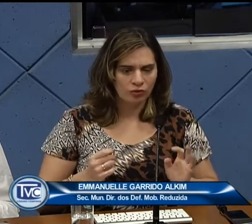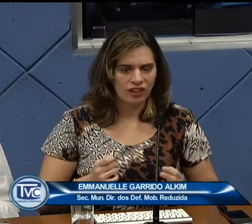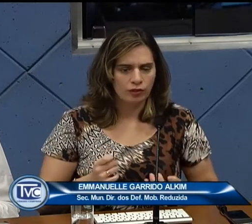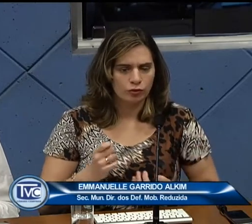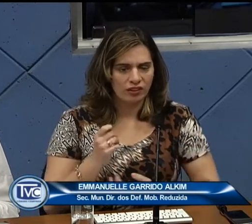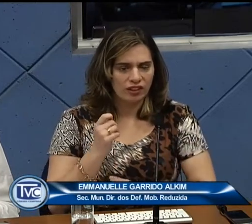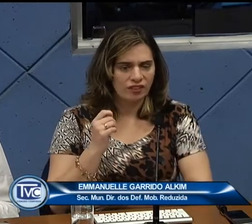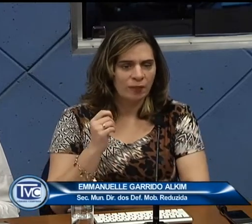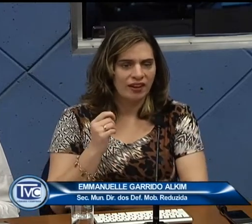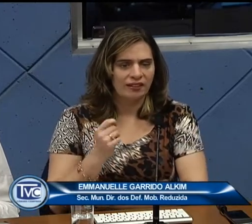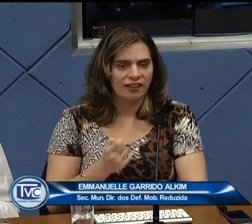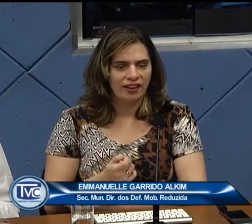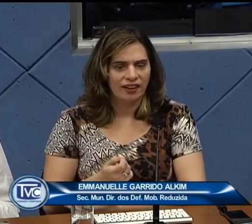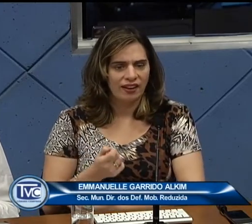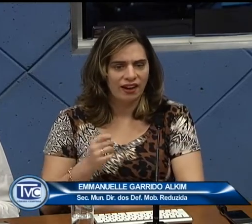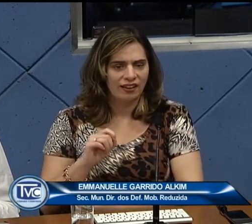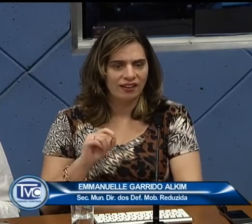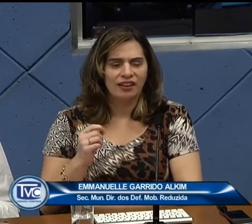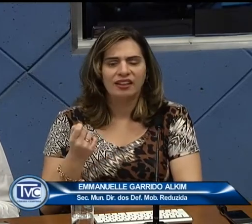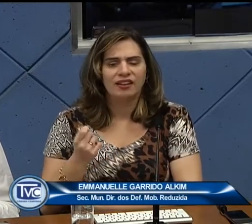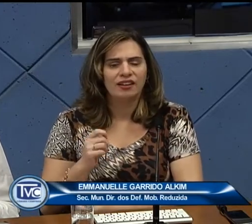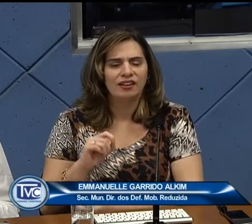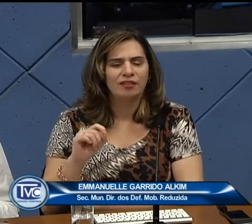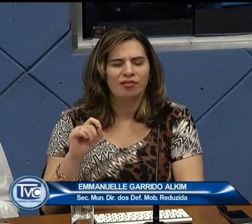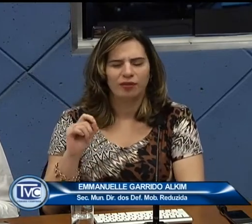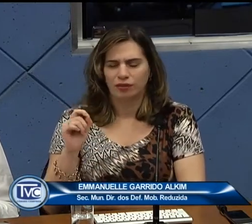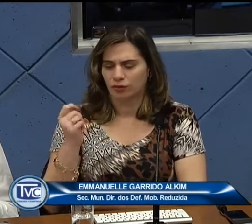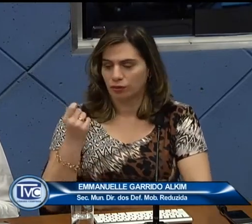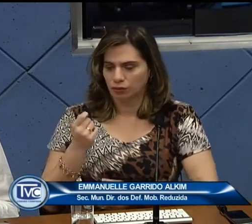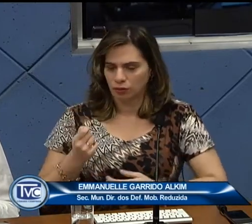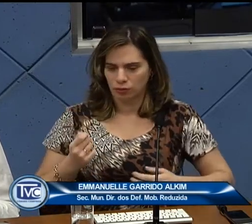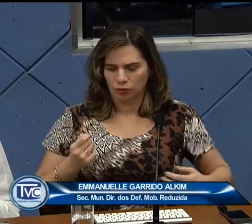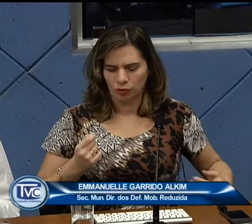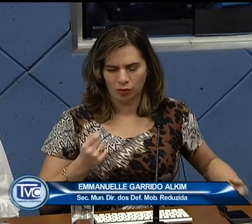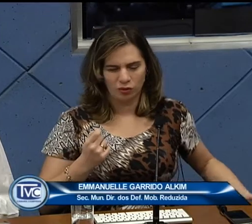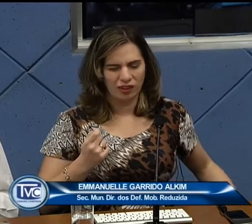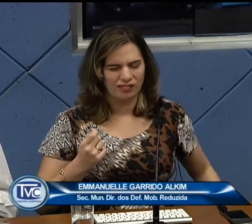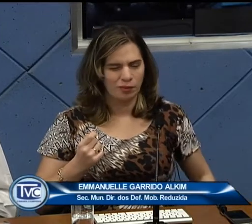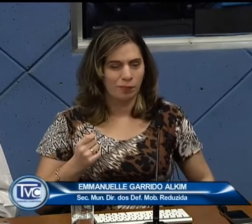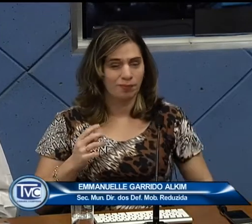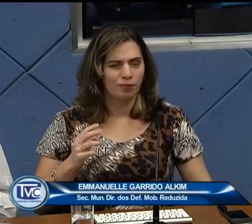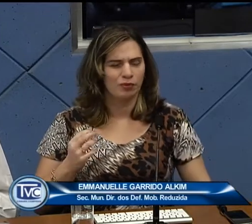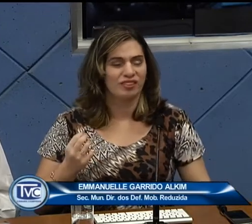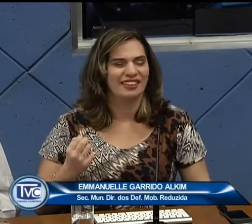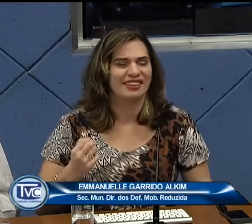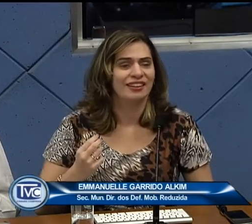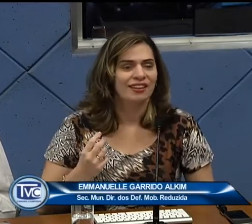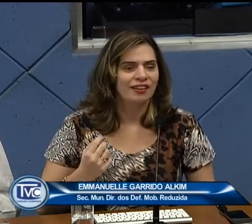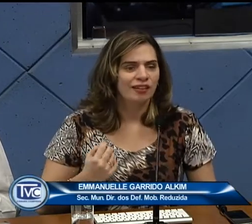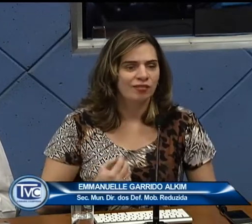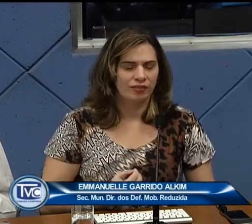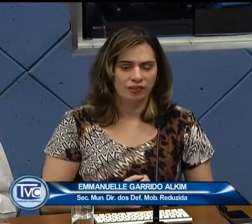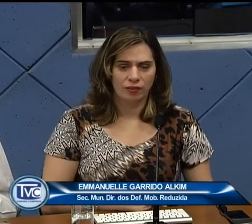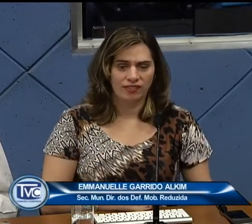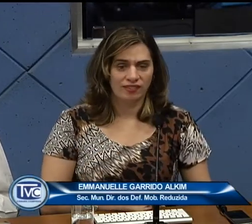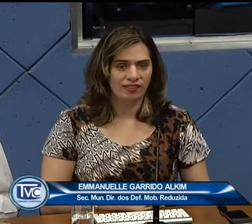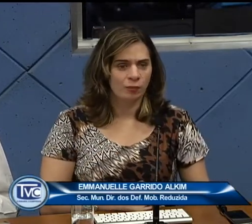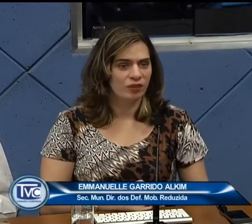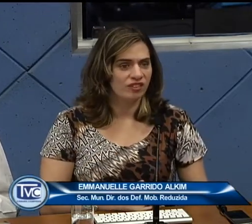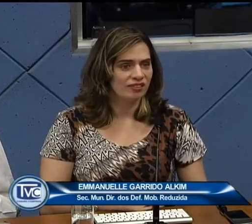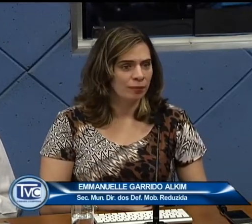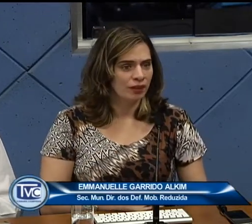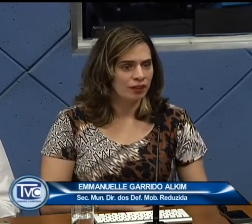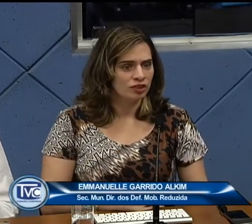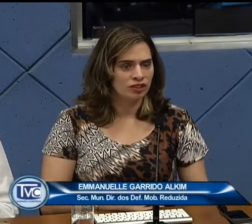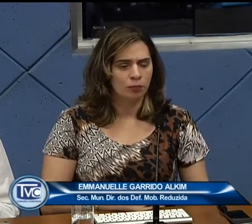o contexto, desde a merendeira até a Eliane falou isso do Núcleo de Educação. Bom, você está aqui, deu esse